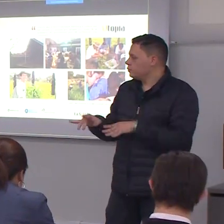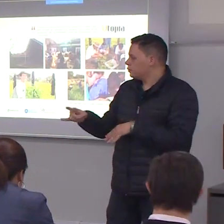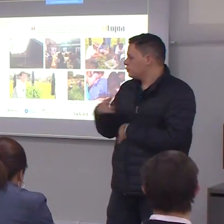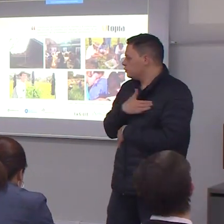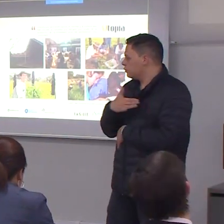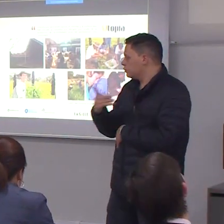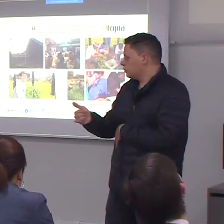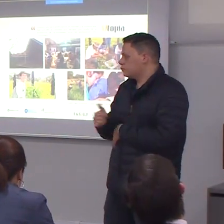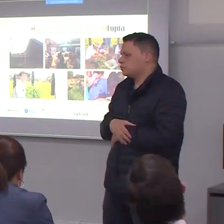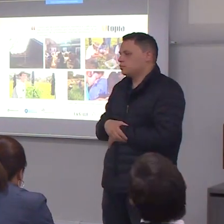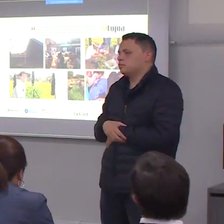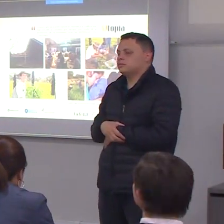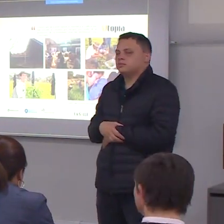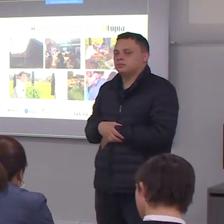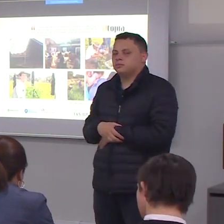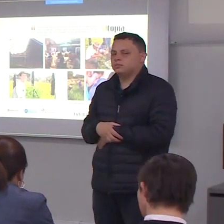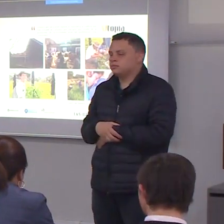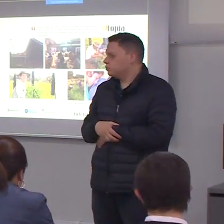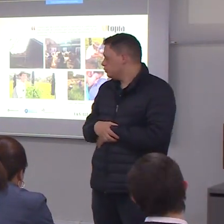de Yopal